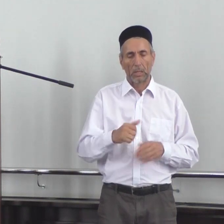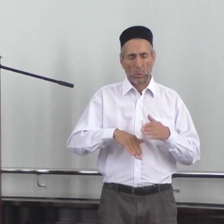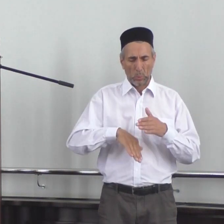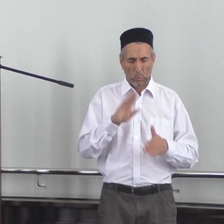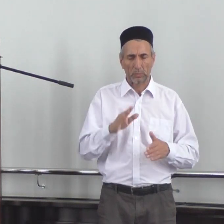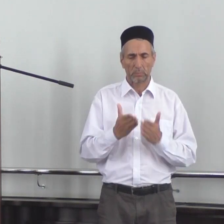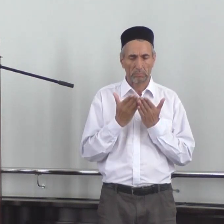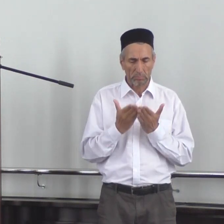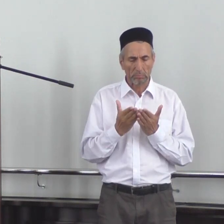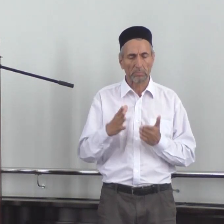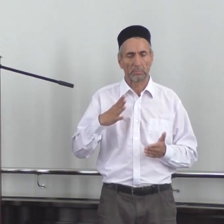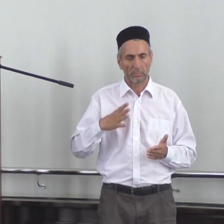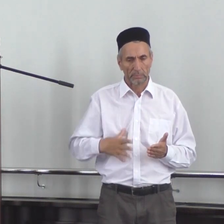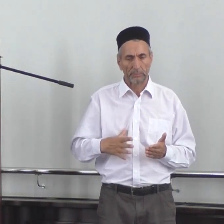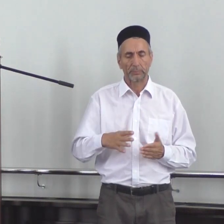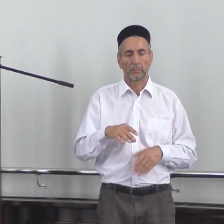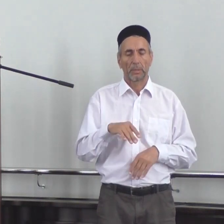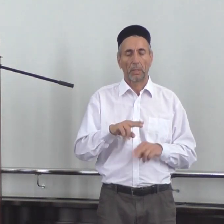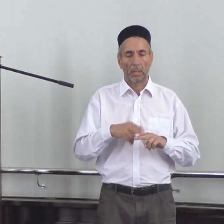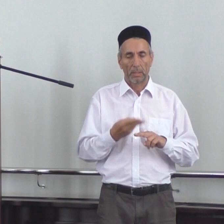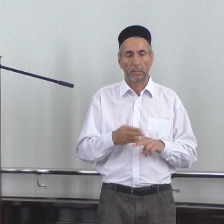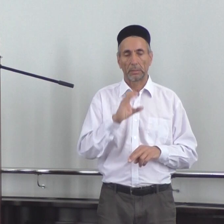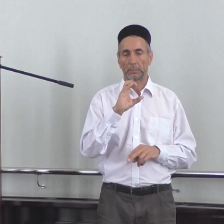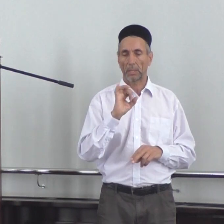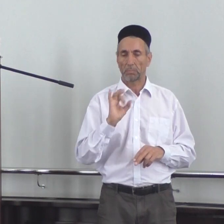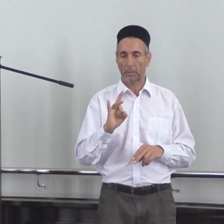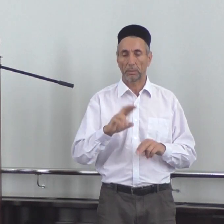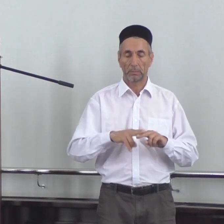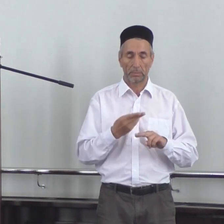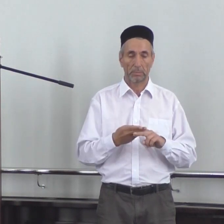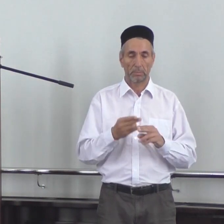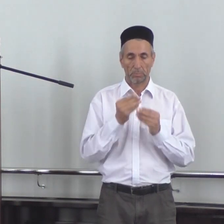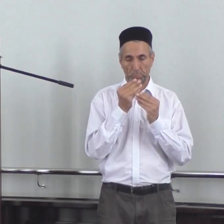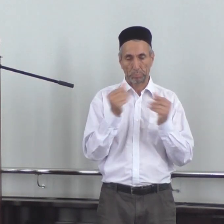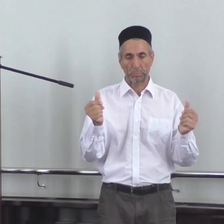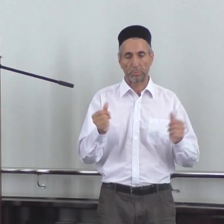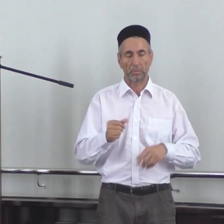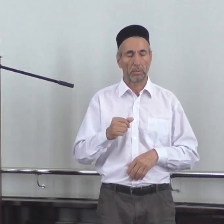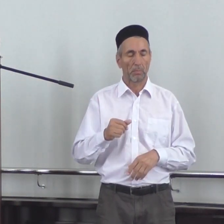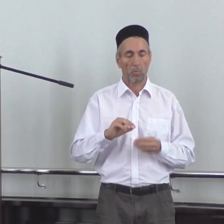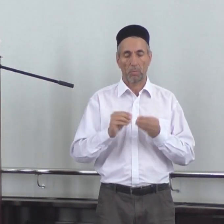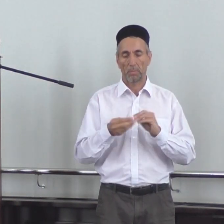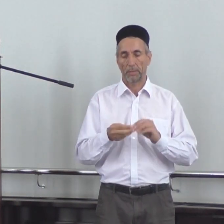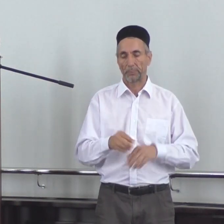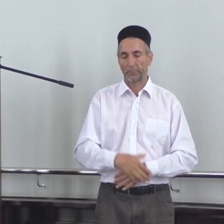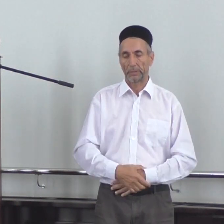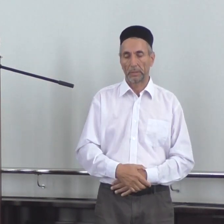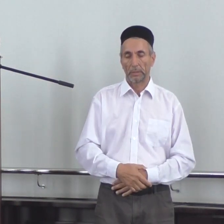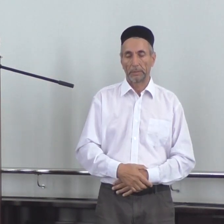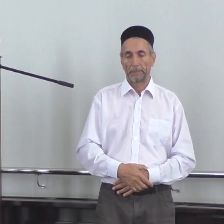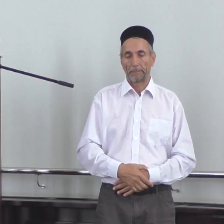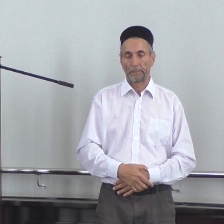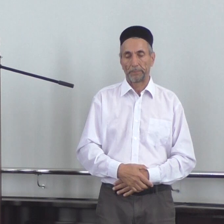Дуа кыла икән Расулебез, һәм беләбез бүгенге көндә Таиф шәһәрендә галимнәр.